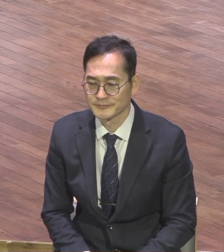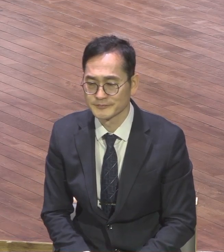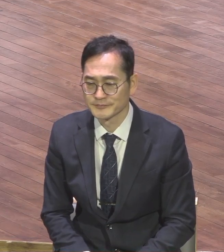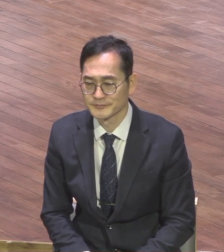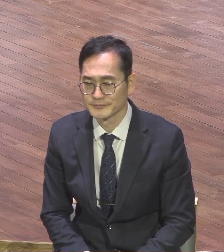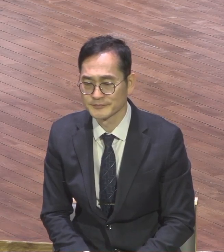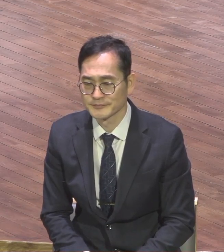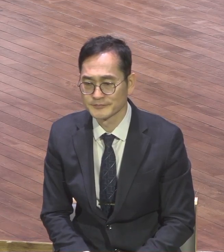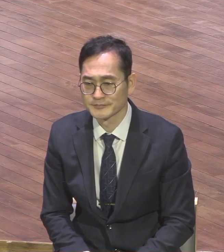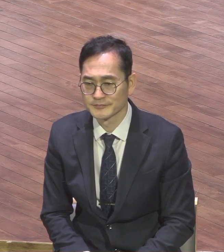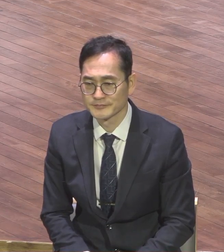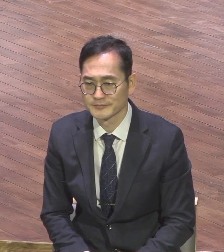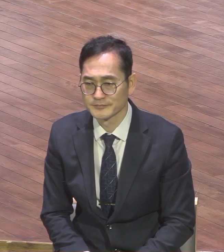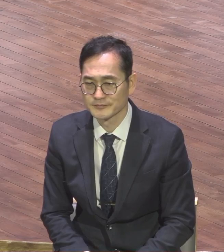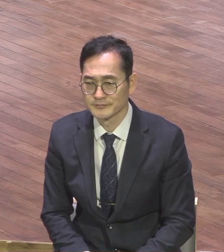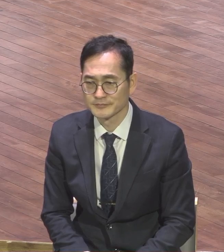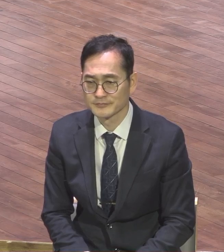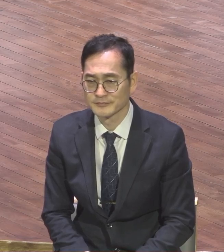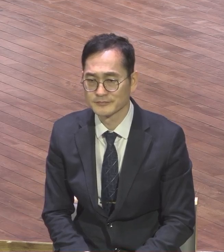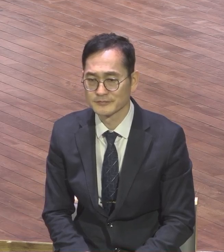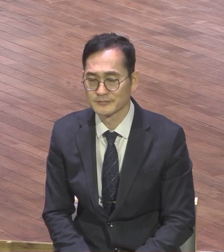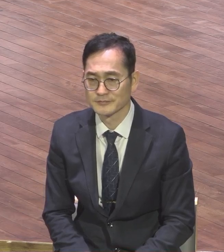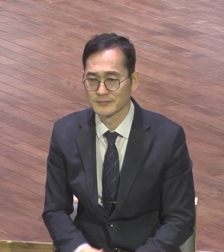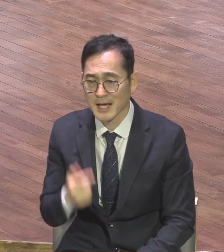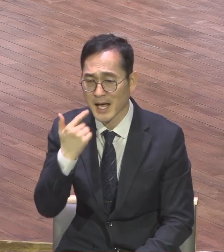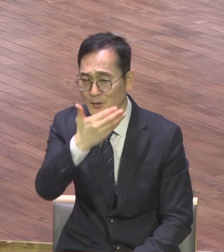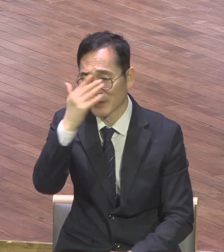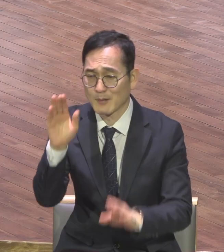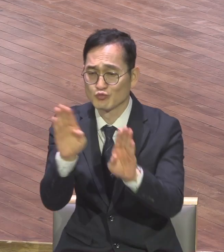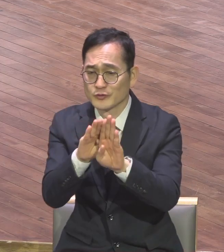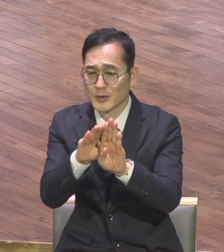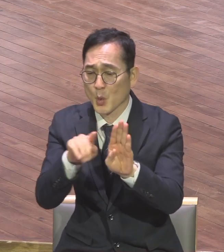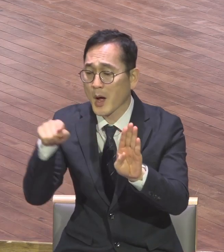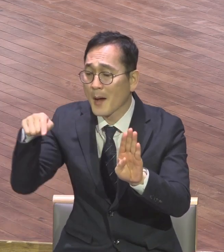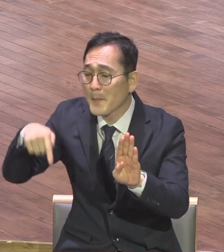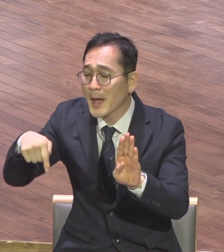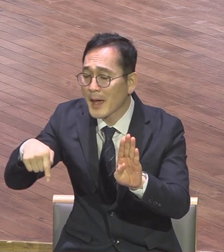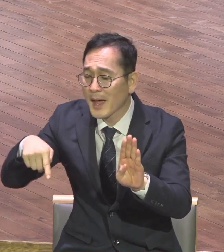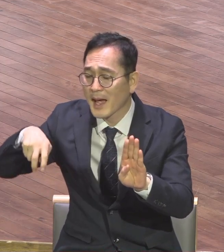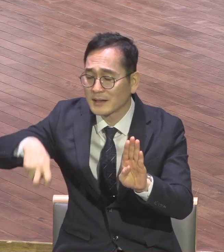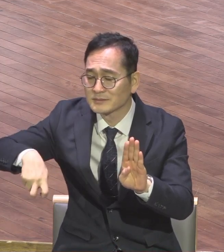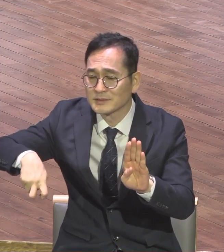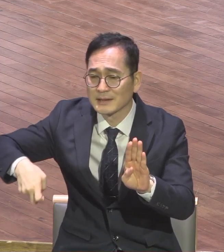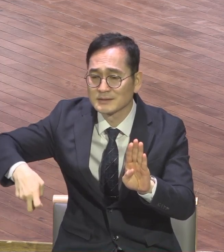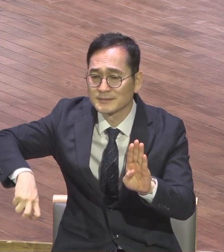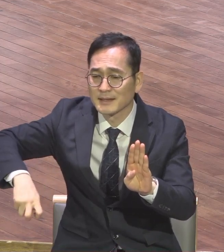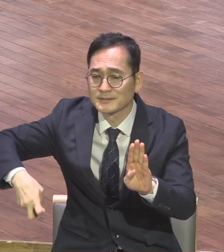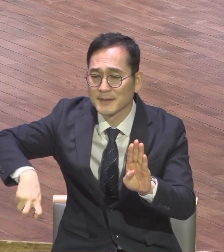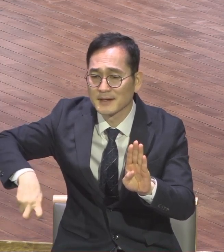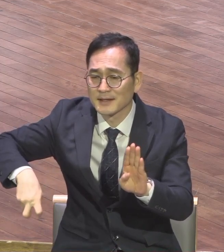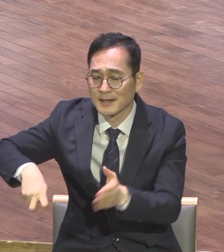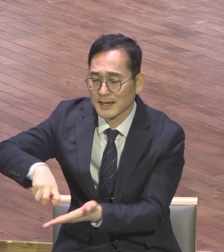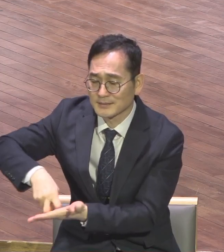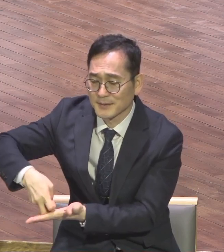본문에 이 안전병이가 어디에 있었느냐? 성전, 그 아름다운 성전 문, 그 문에, 아름다운 문 앞에.